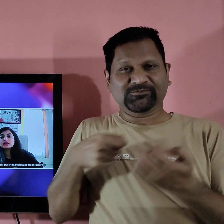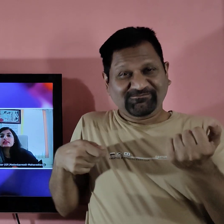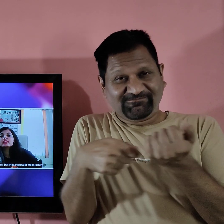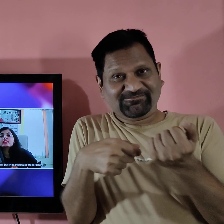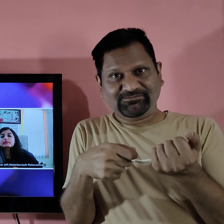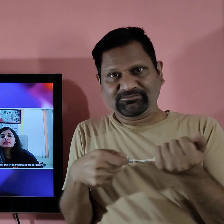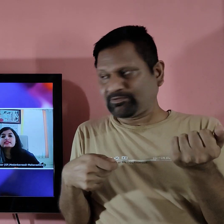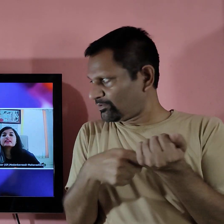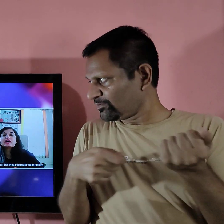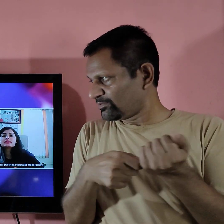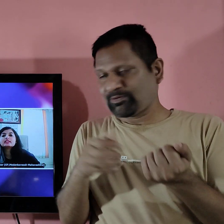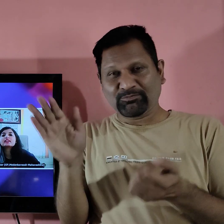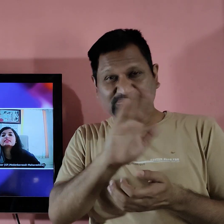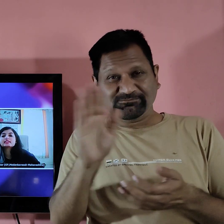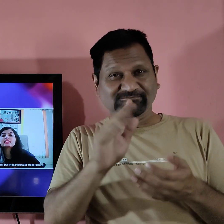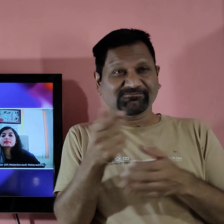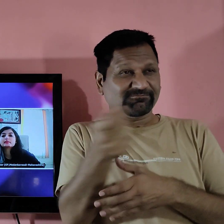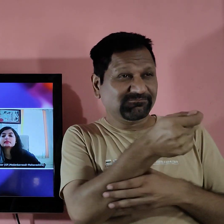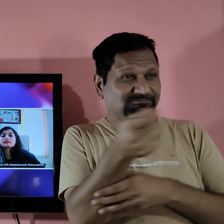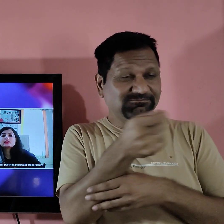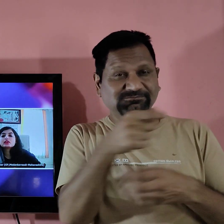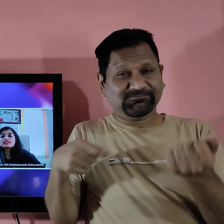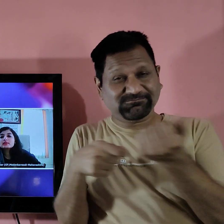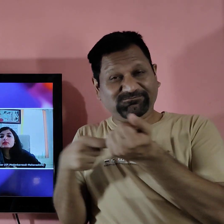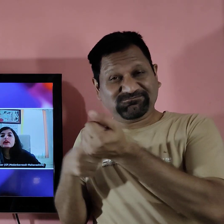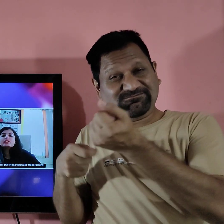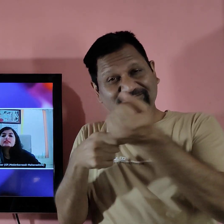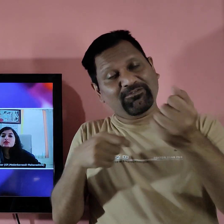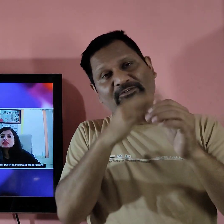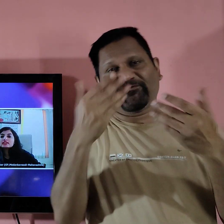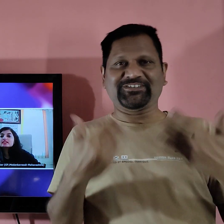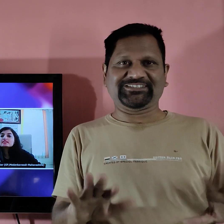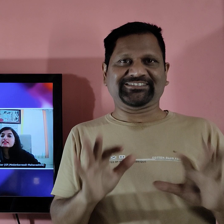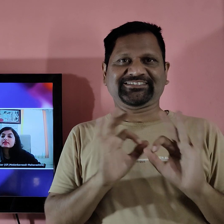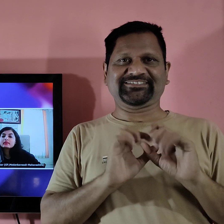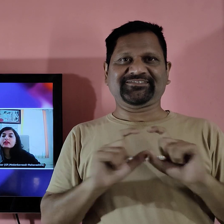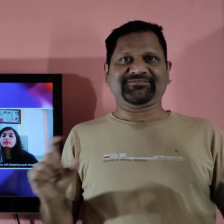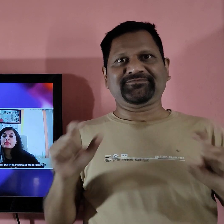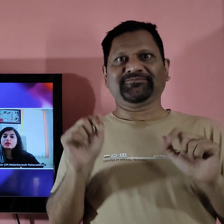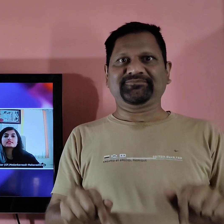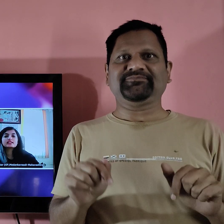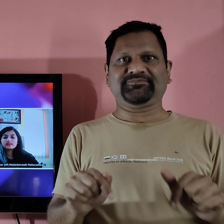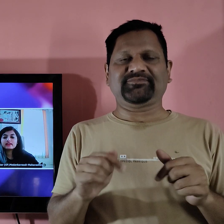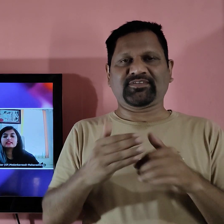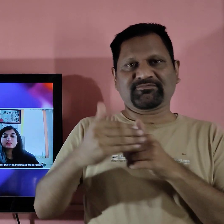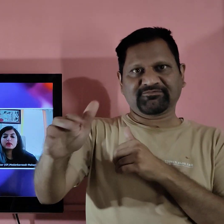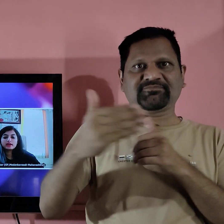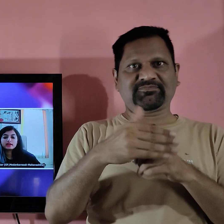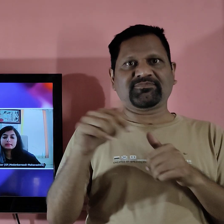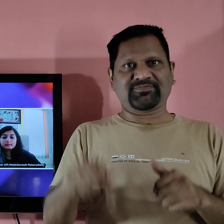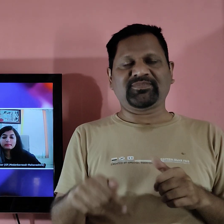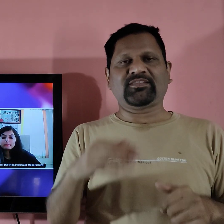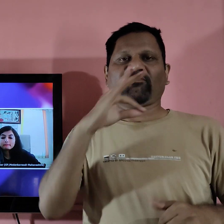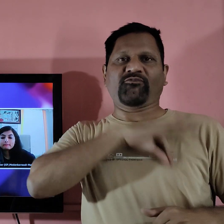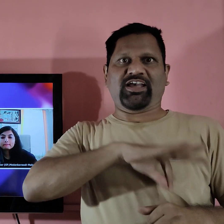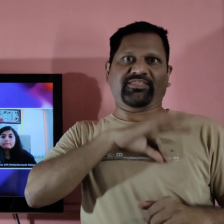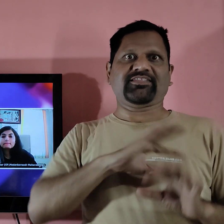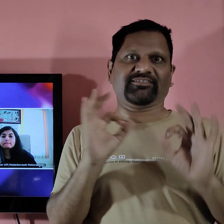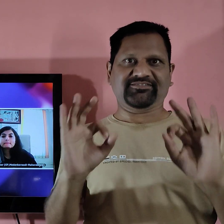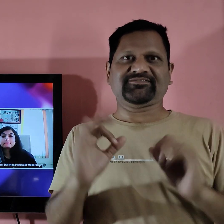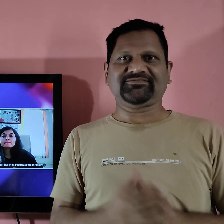लॉकडाउन बढ़ा था उसके साथ हमने फिर से गांव सैनिटाइज किया। तो इन सब उपायों से सोशल डिस्टेंसिंग रखने में हमें बहुत ज्यादा फायदा हुआ